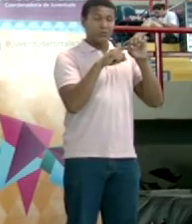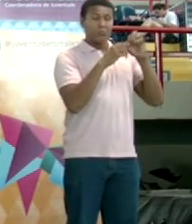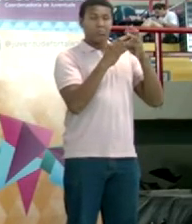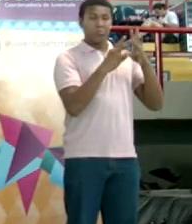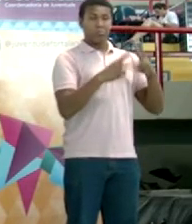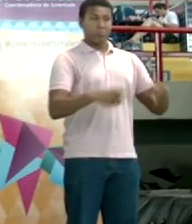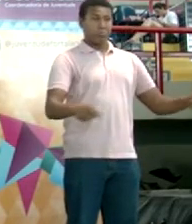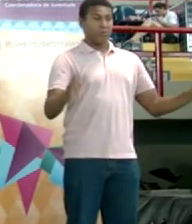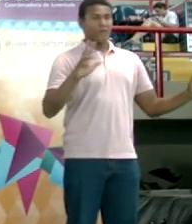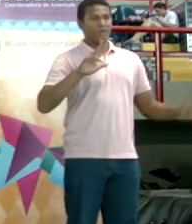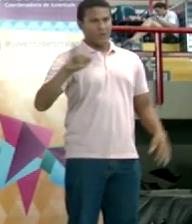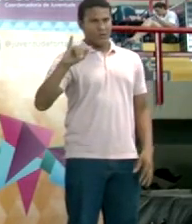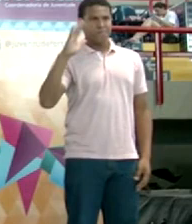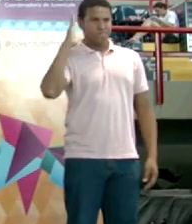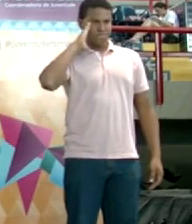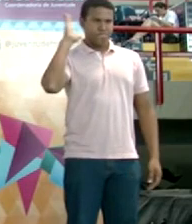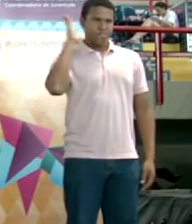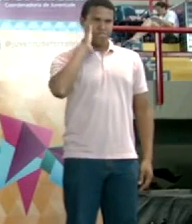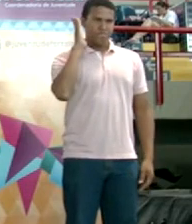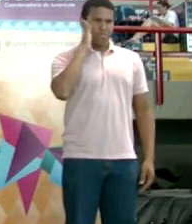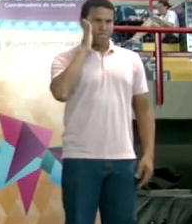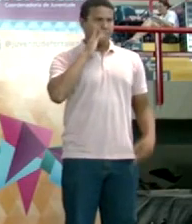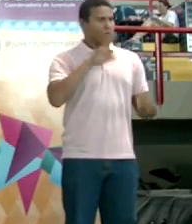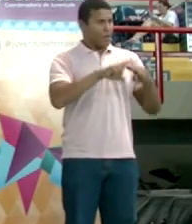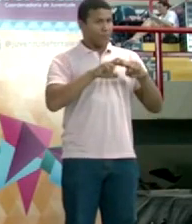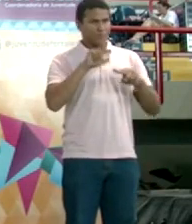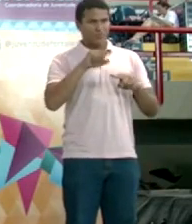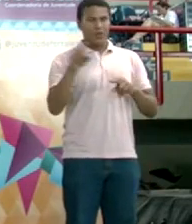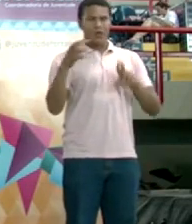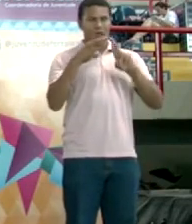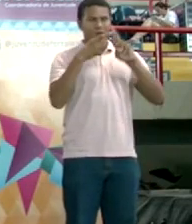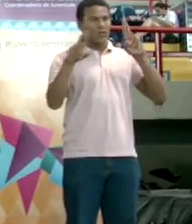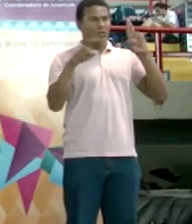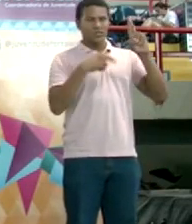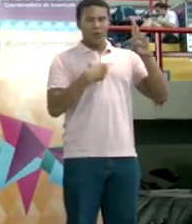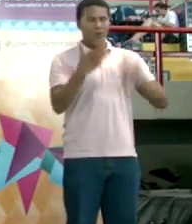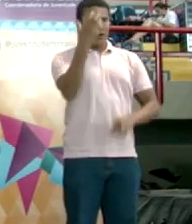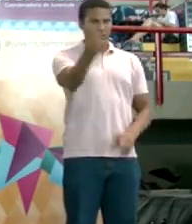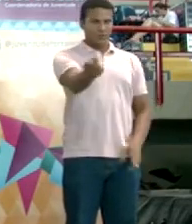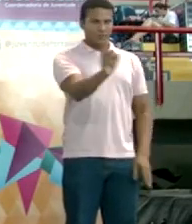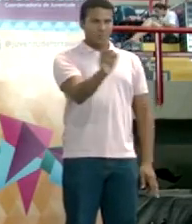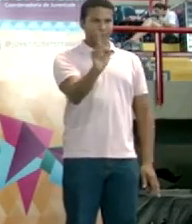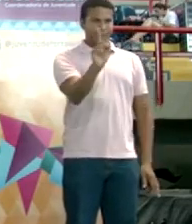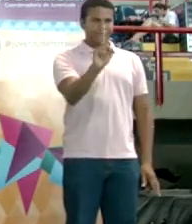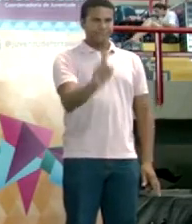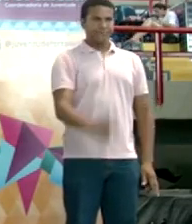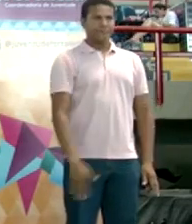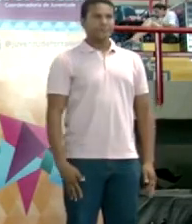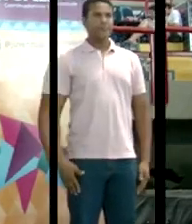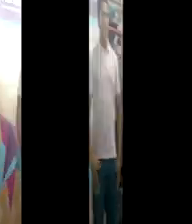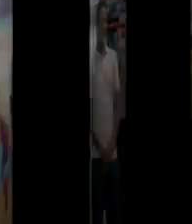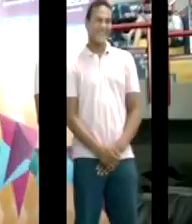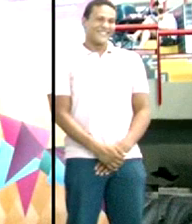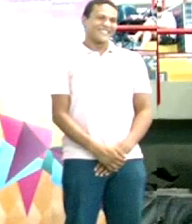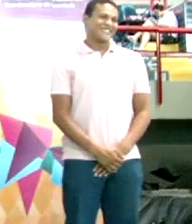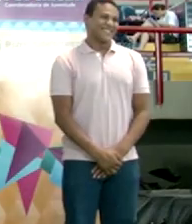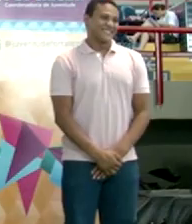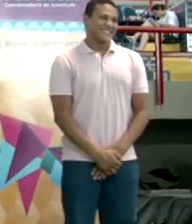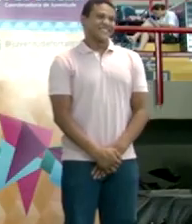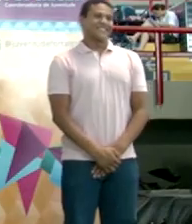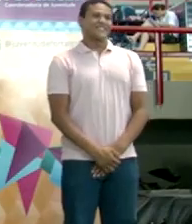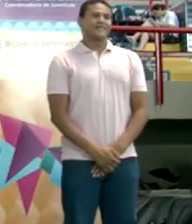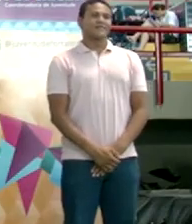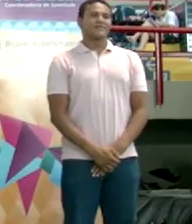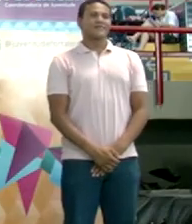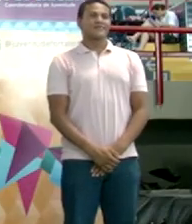Ok? É por isso que também ela, para a religião, é considerada como aborto. Tá certo?